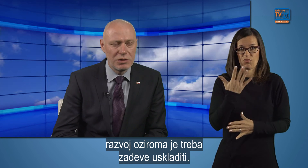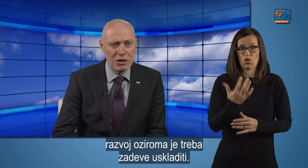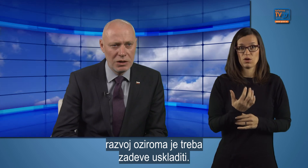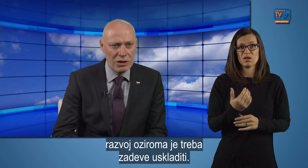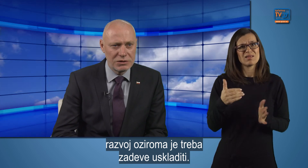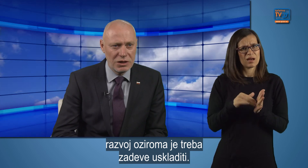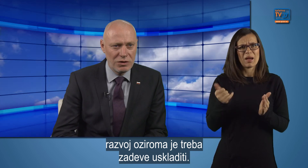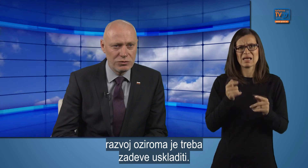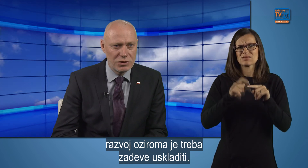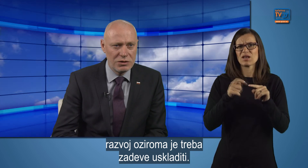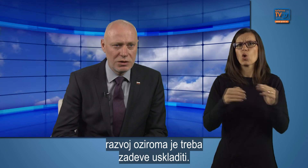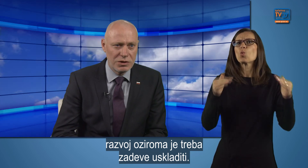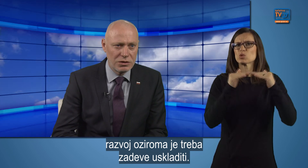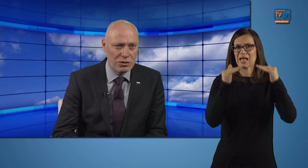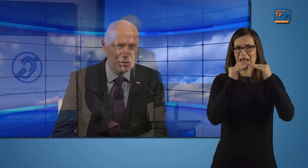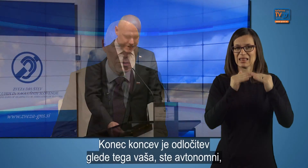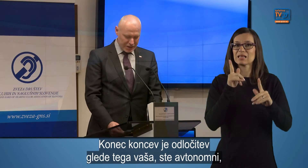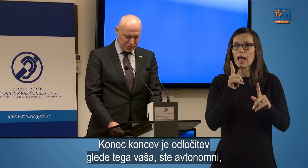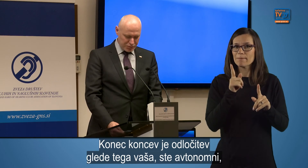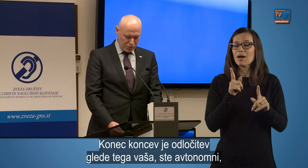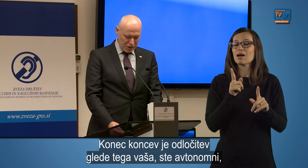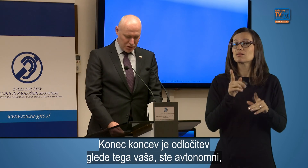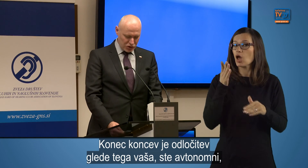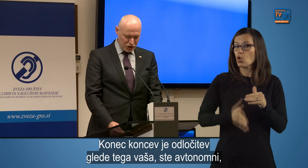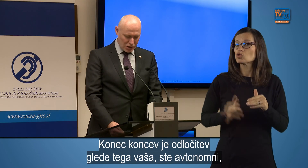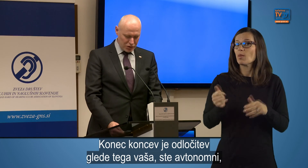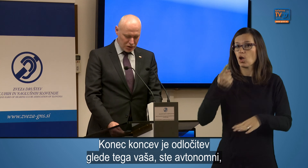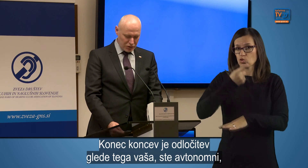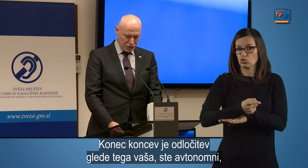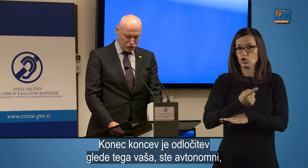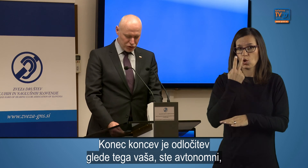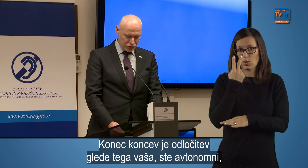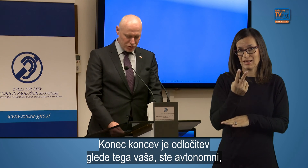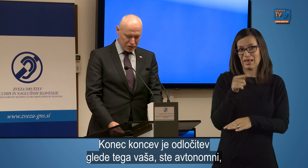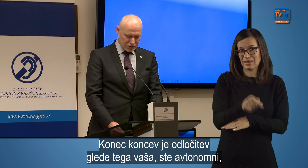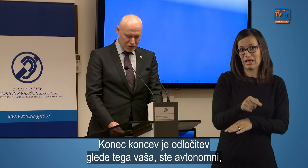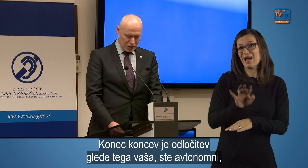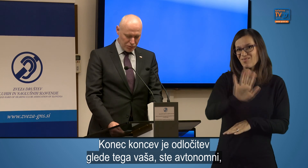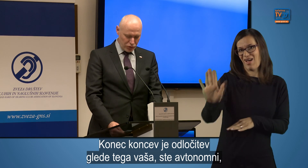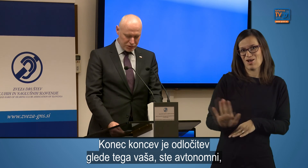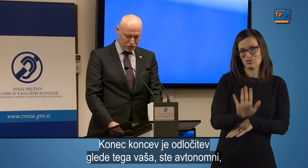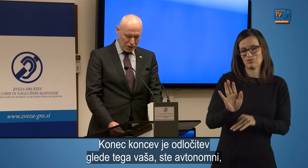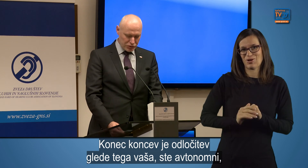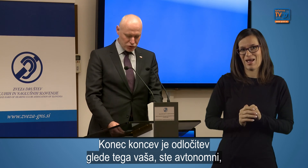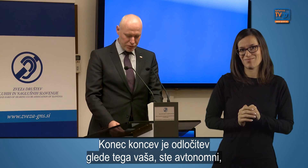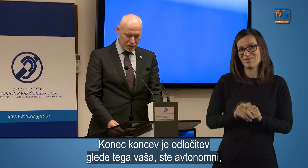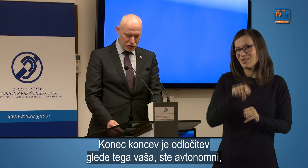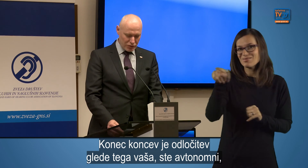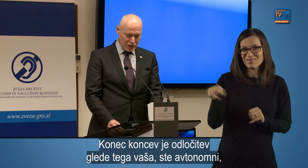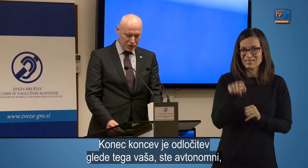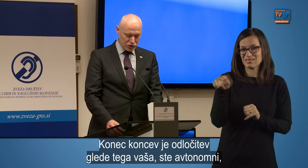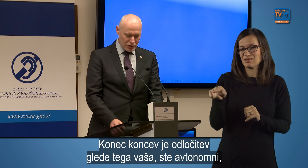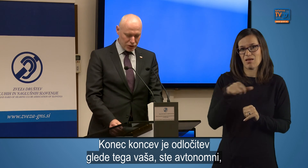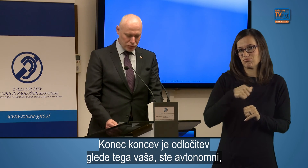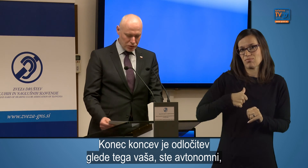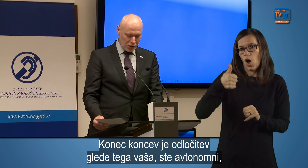oziroma je treba zadeve uskladiti, ampak na koncu koncev je odločitev glede tega pravzaprav vaša. Vi ste na tej